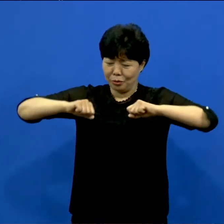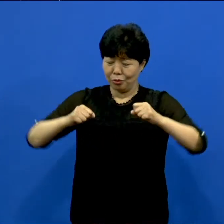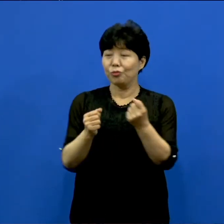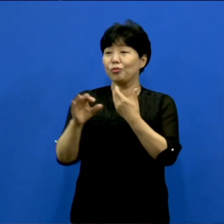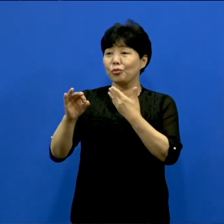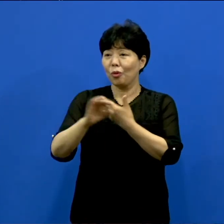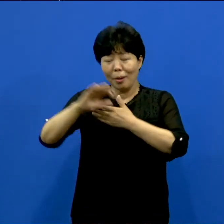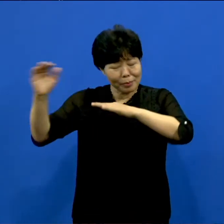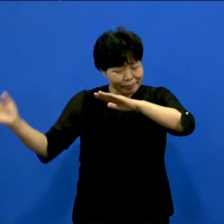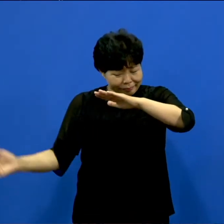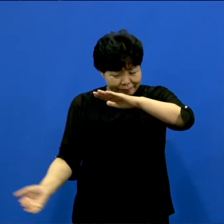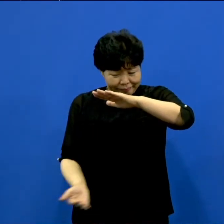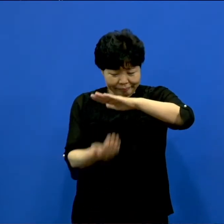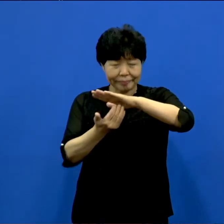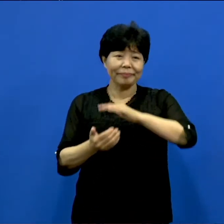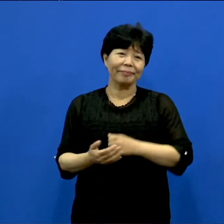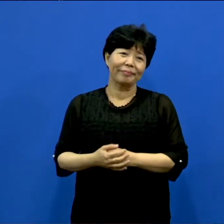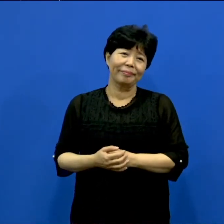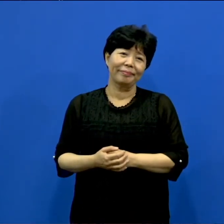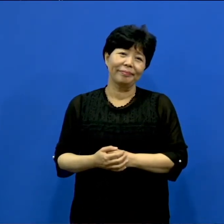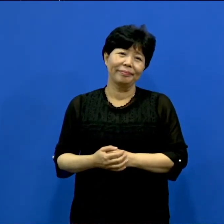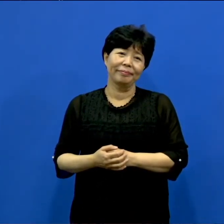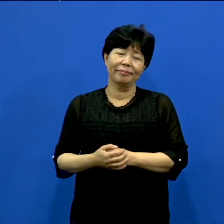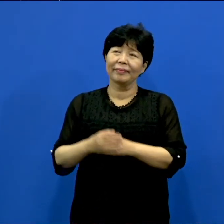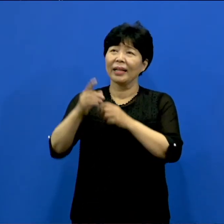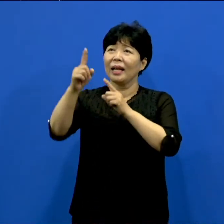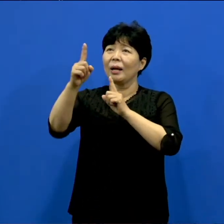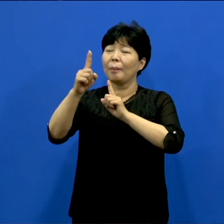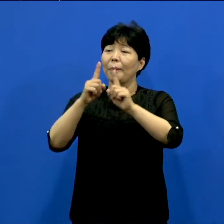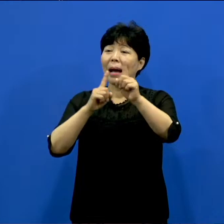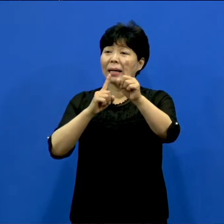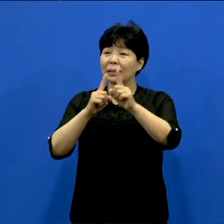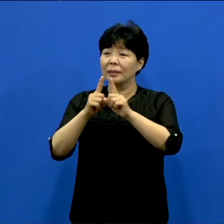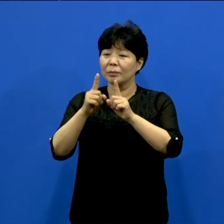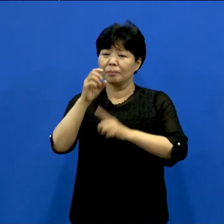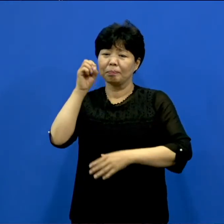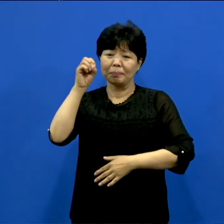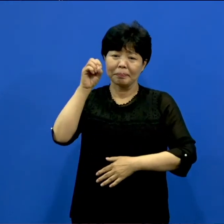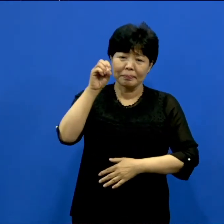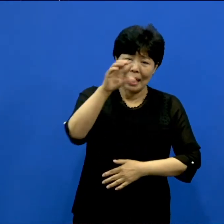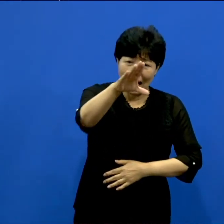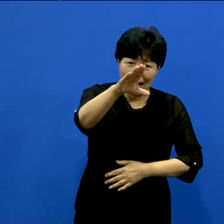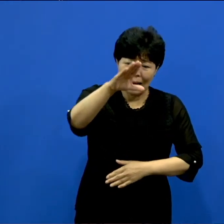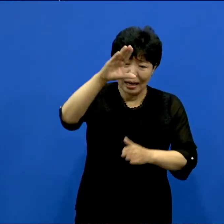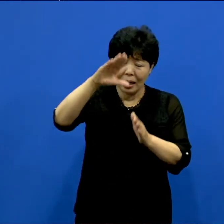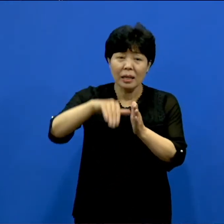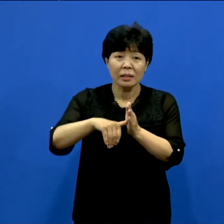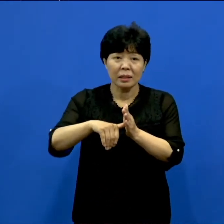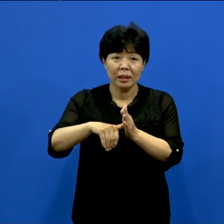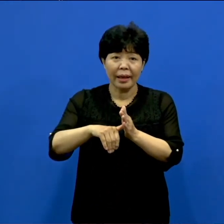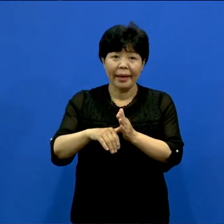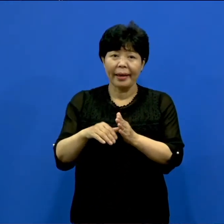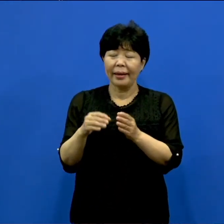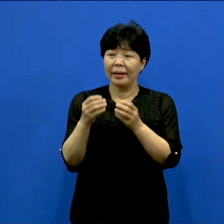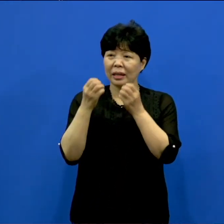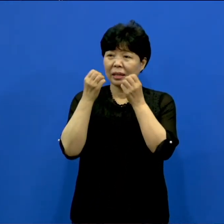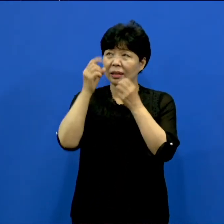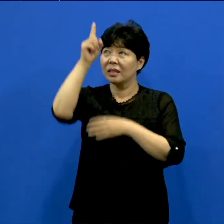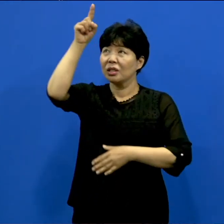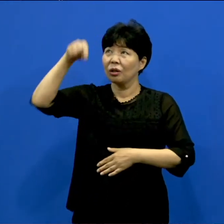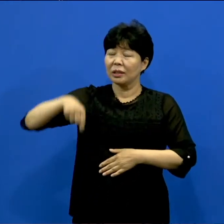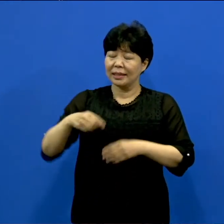이루어지이다. 하나님의 말씀으로 세상이 만들어졌단 말이에요. 그러니까 예수님의 말씀은 그냥 말씀이 아니고 그